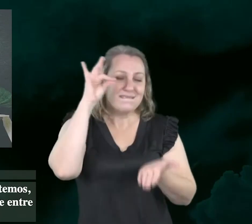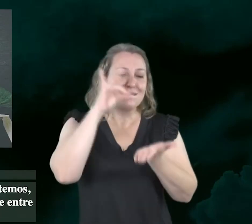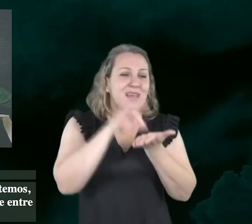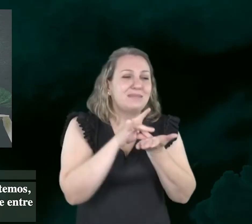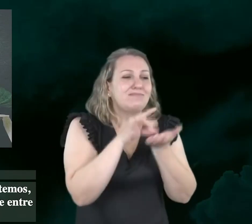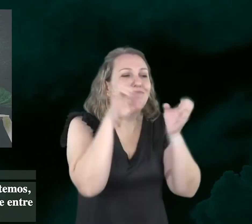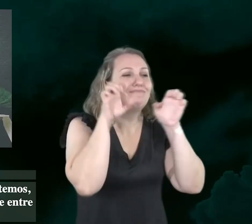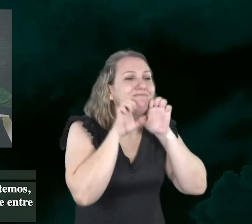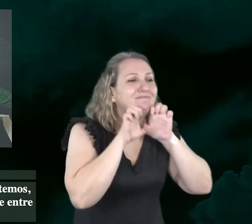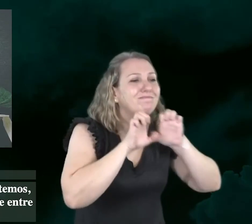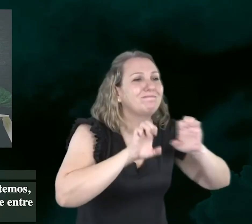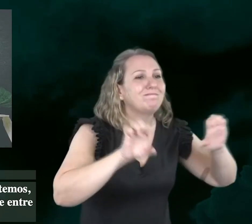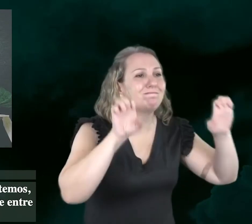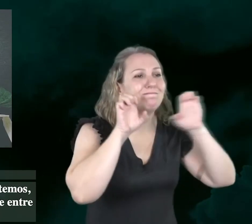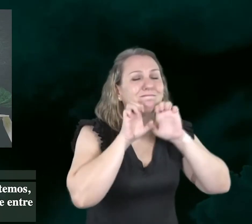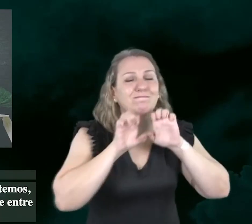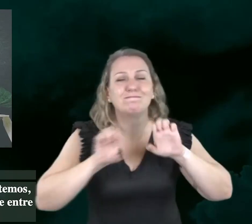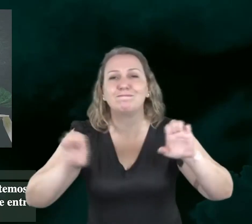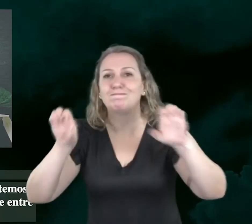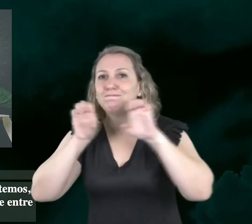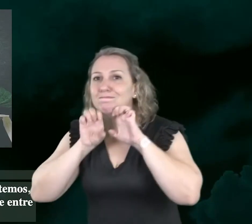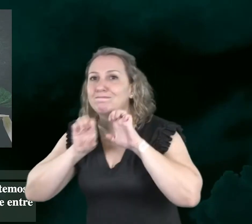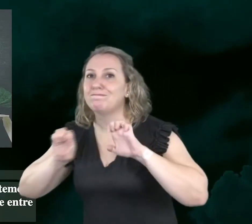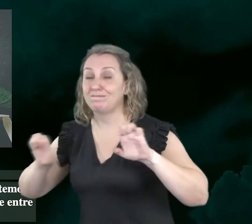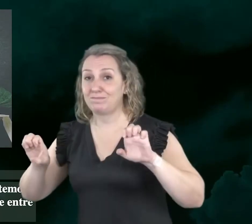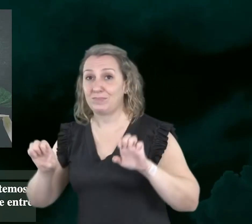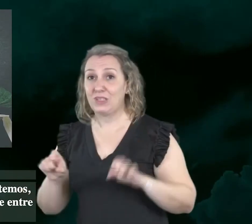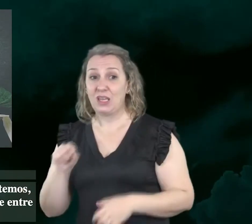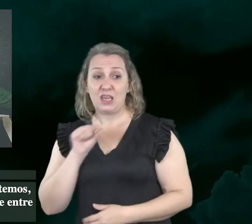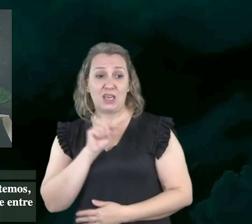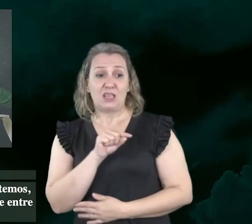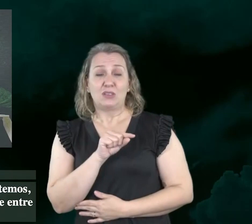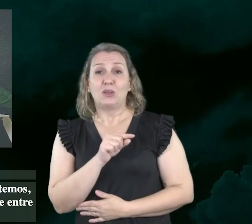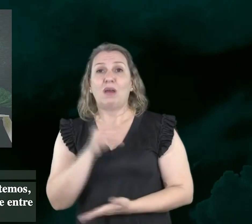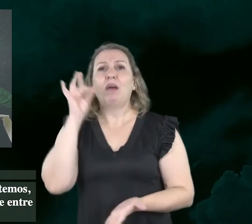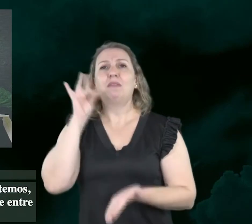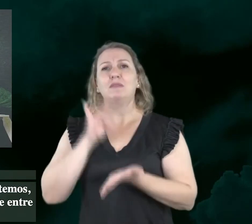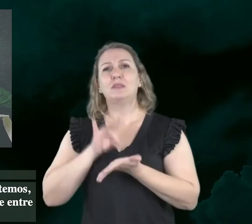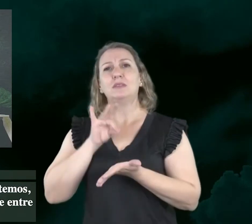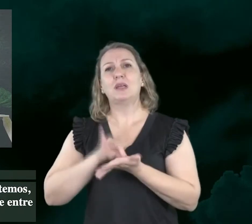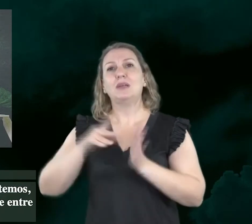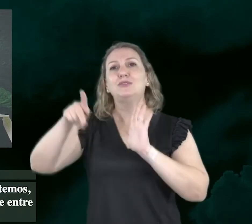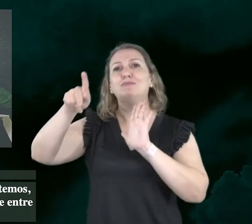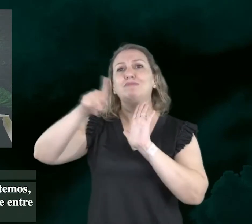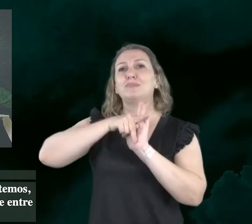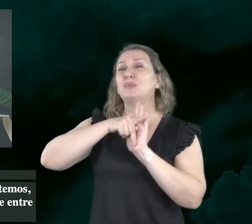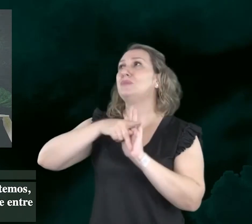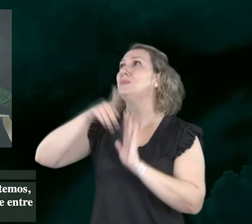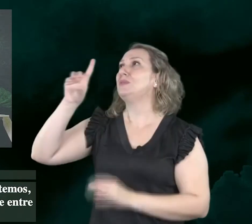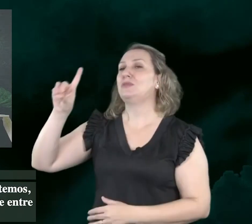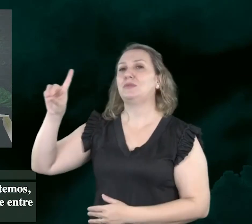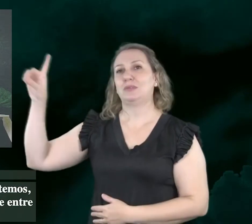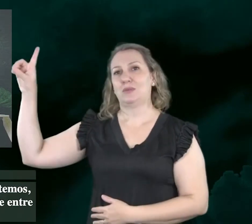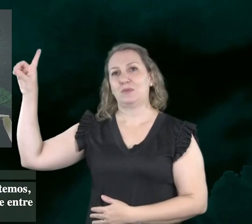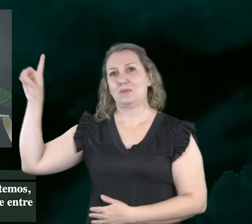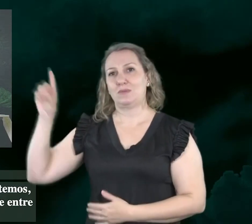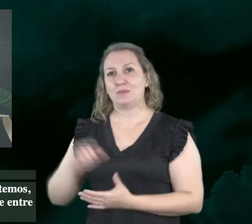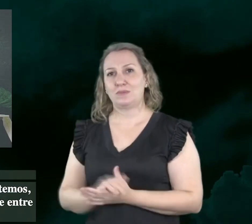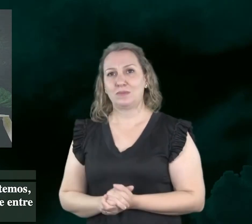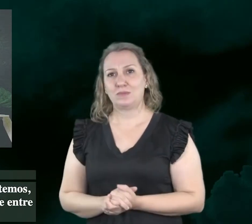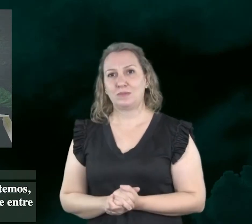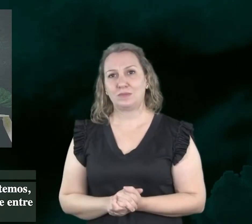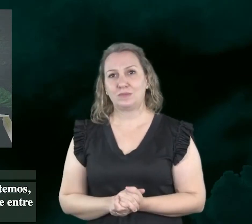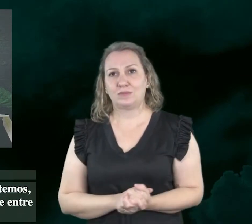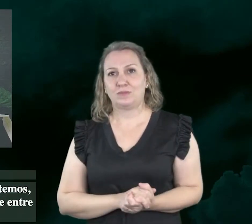constituindo essas pessoas com a realidade divina, essa única realidade permanente, né, e fundamental.